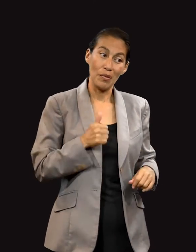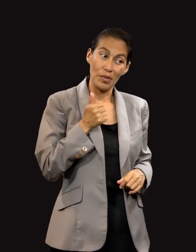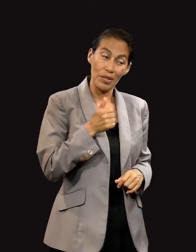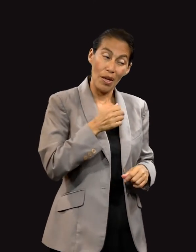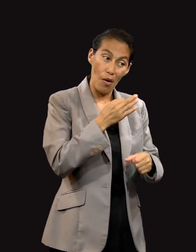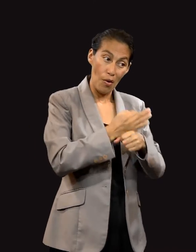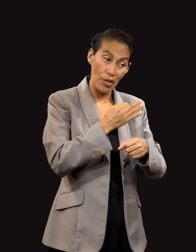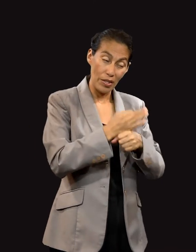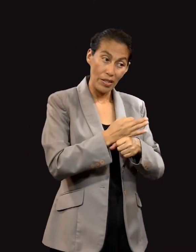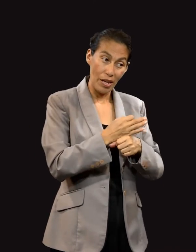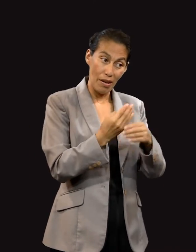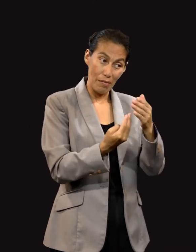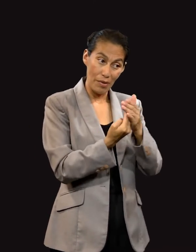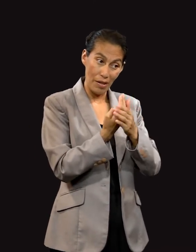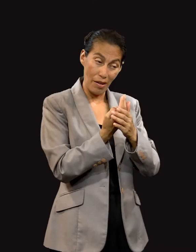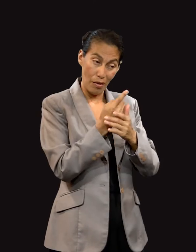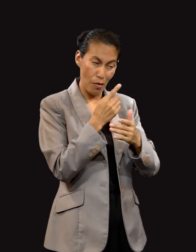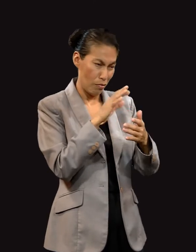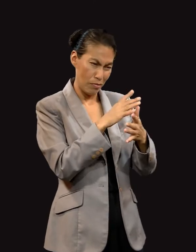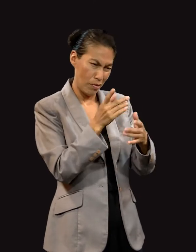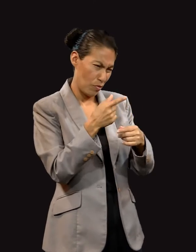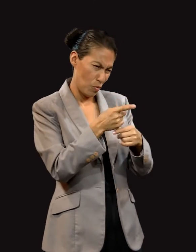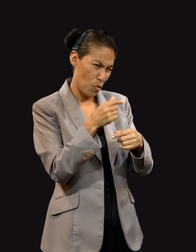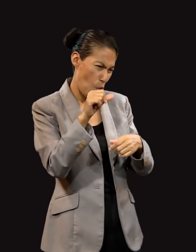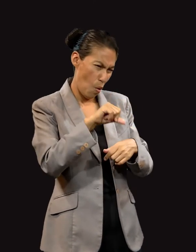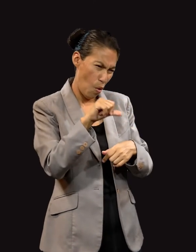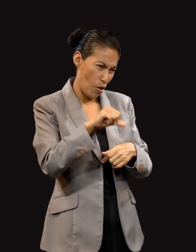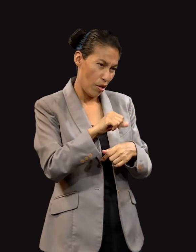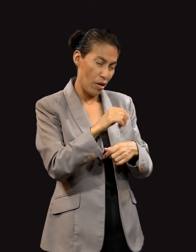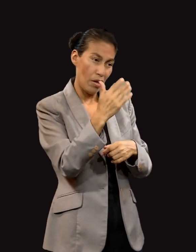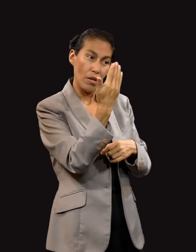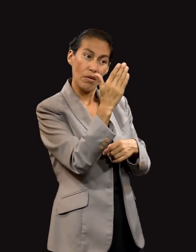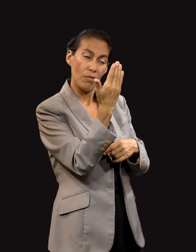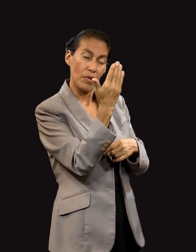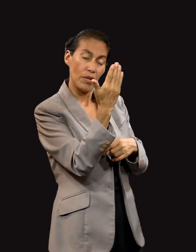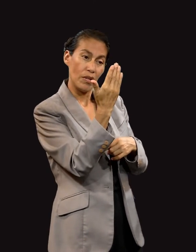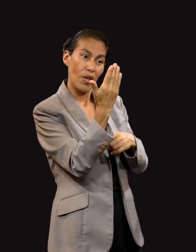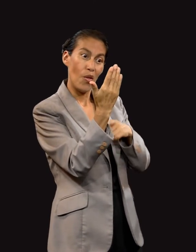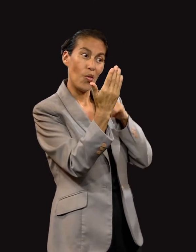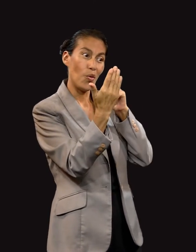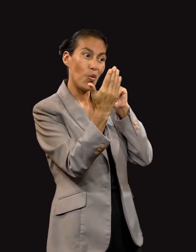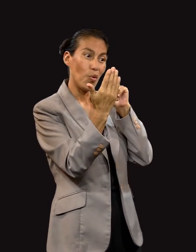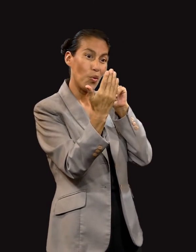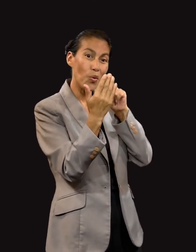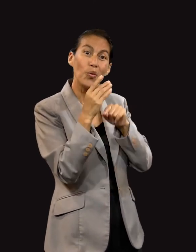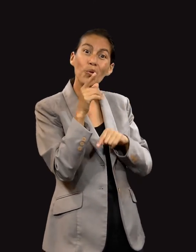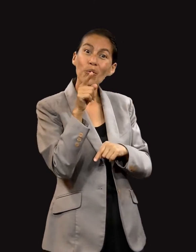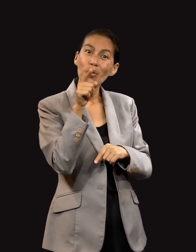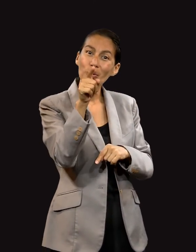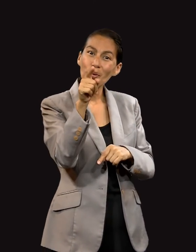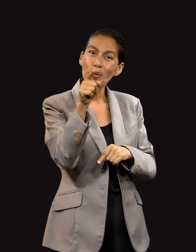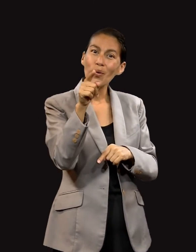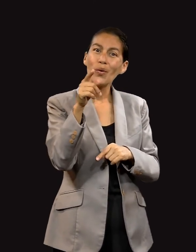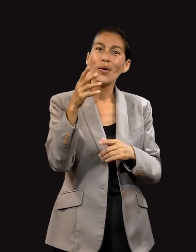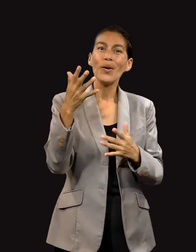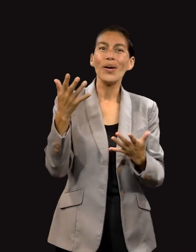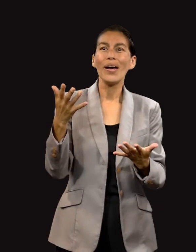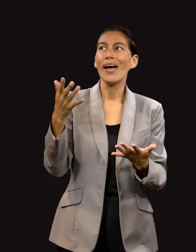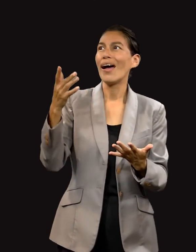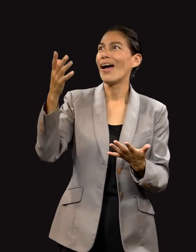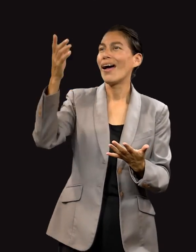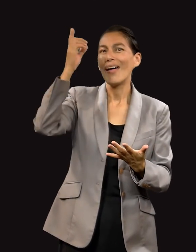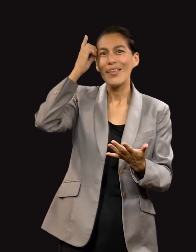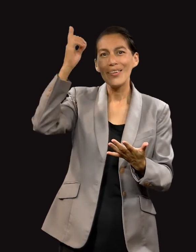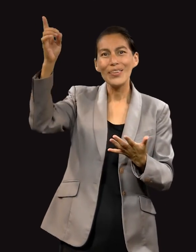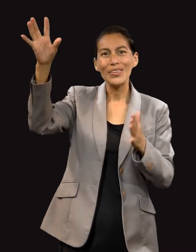viste al espejo, eres la persona más maravillosa, eres la imagen de Dios. Amén. Y puedes orar con tu